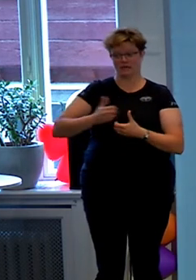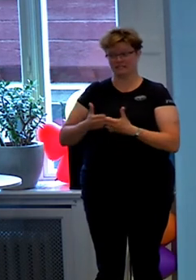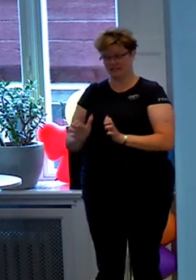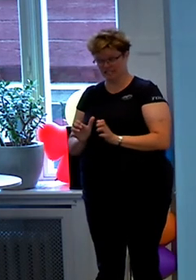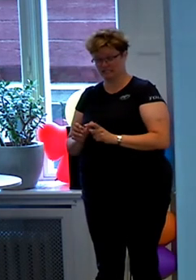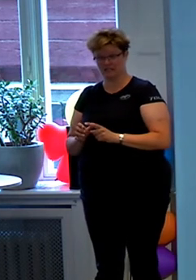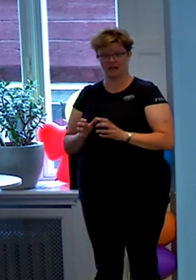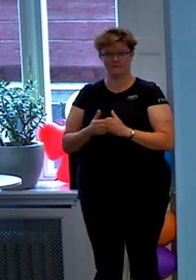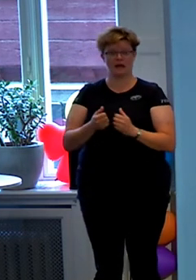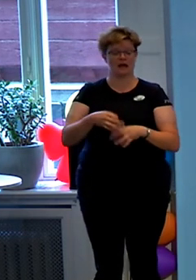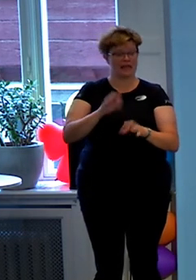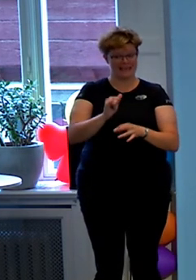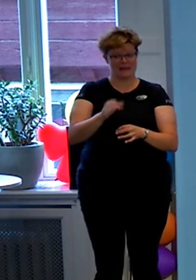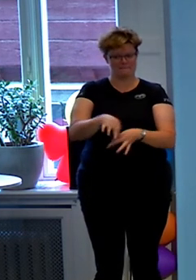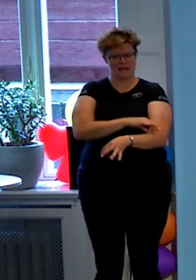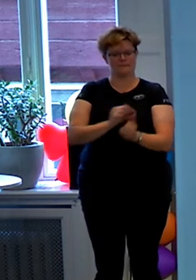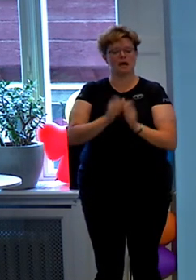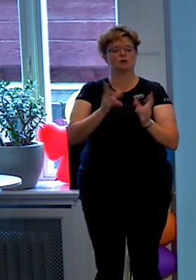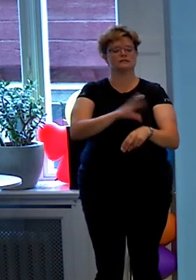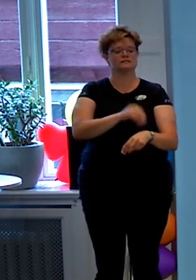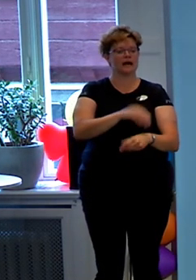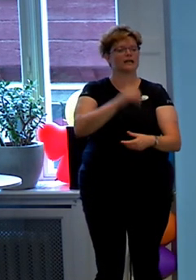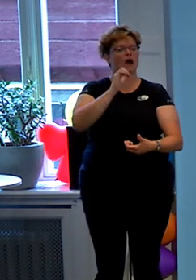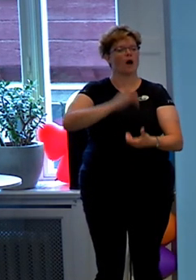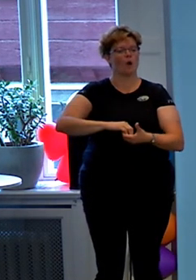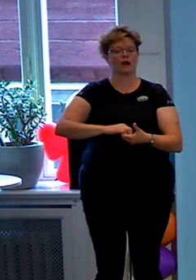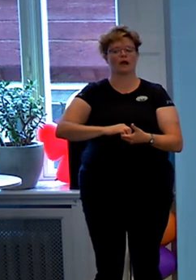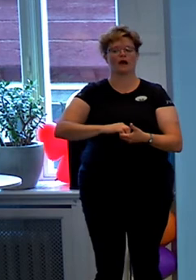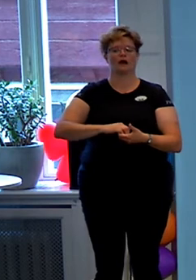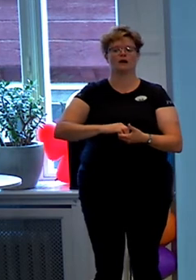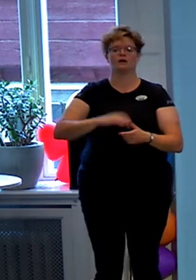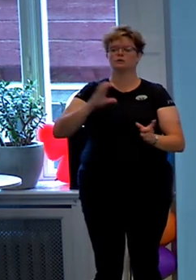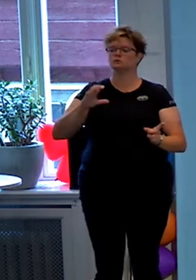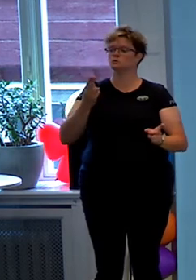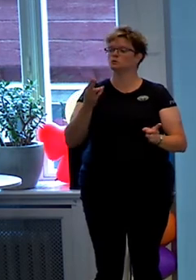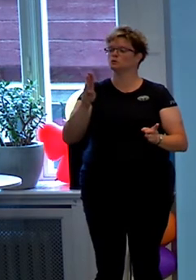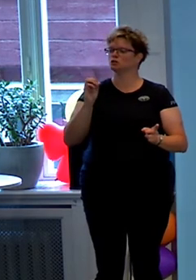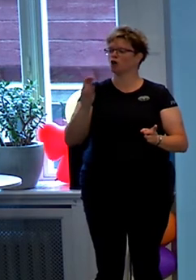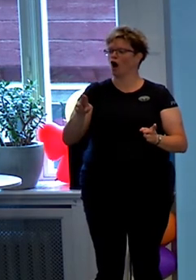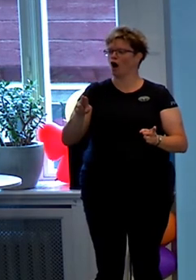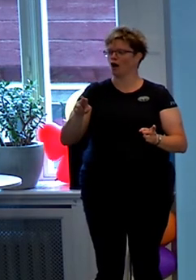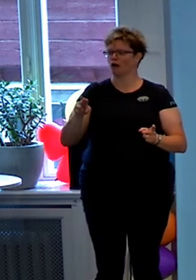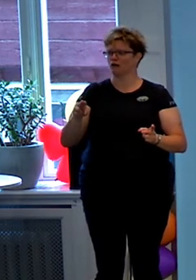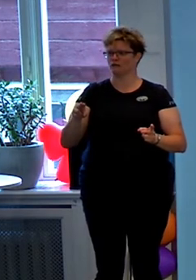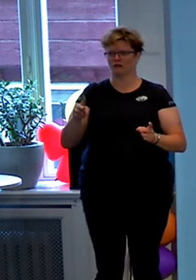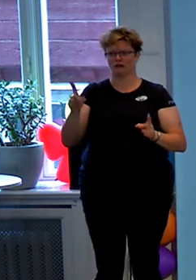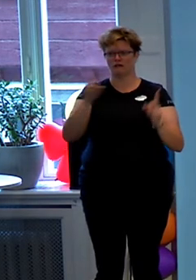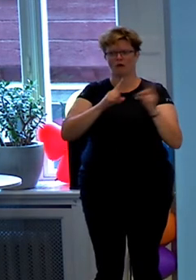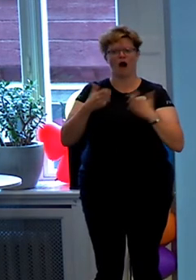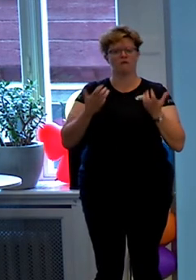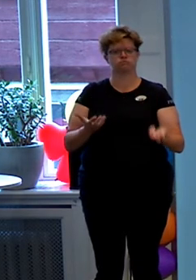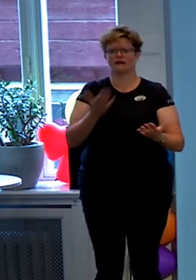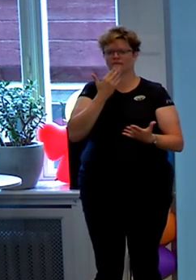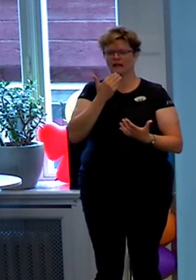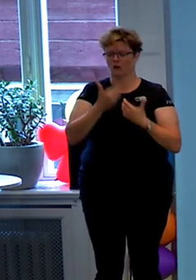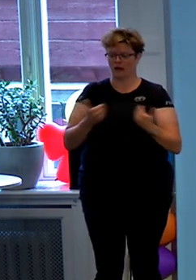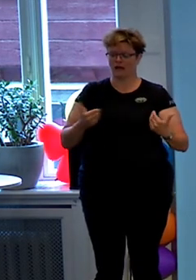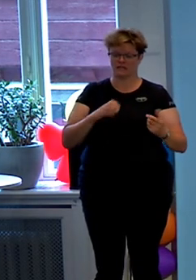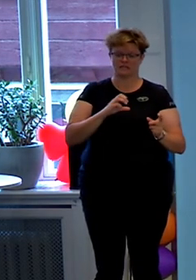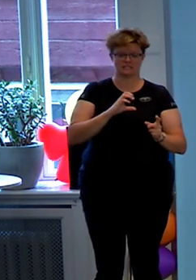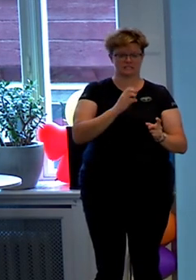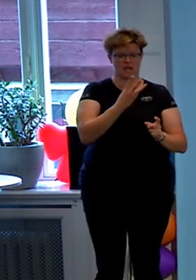ja, men i mätningar, men de kunde också se att Sverige och Sweden och Sudan, att folk inte visste vilket som var för Sweden, Sudan,